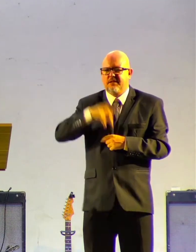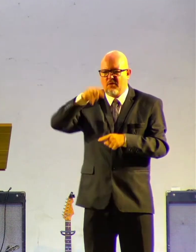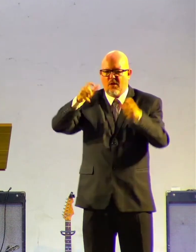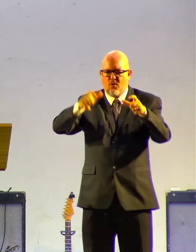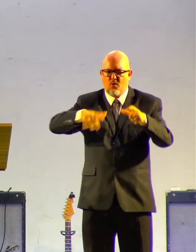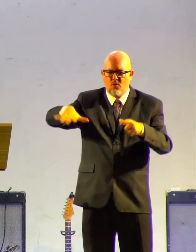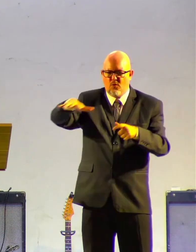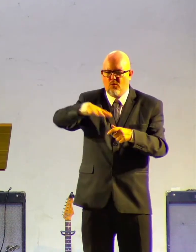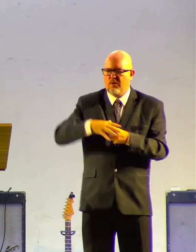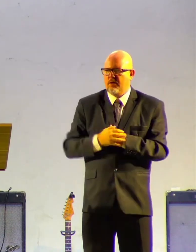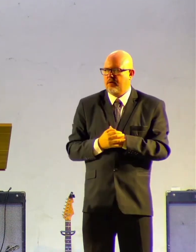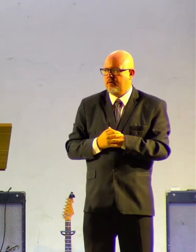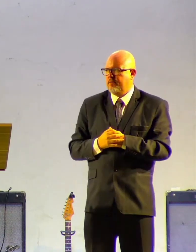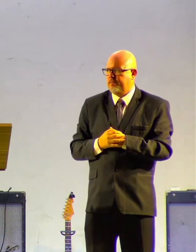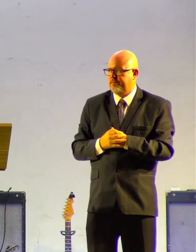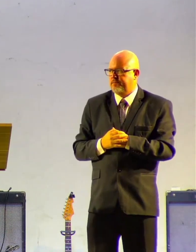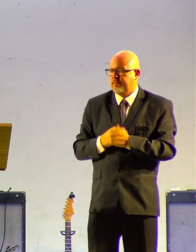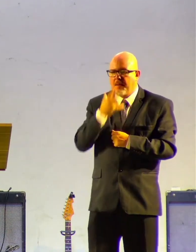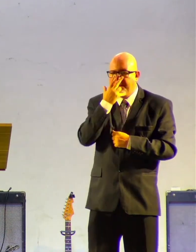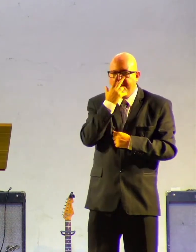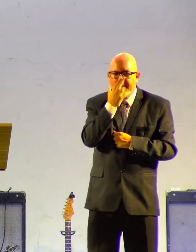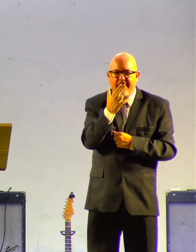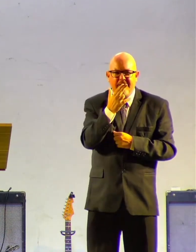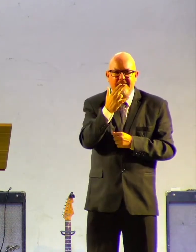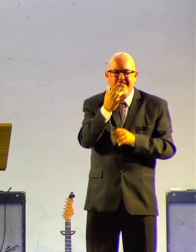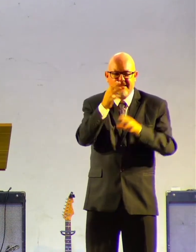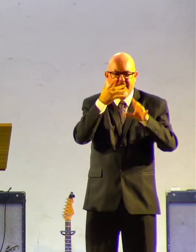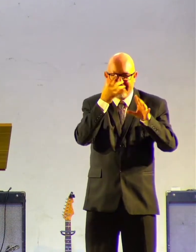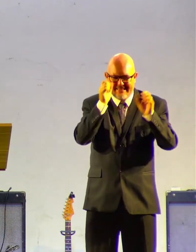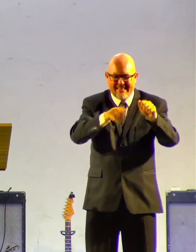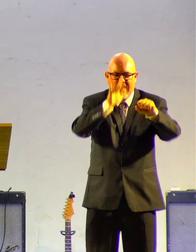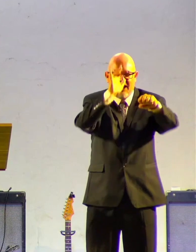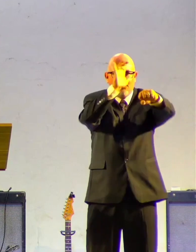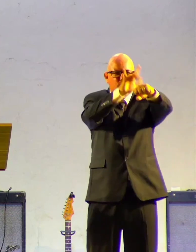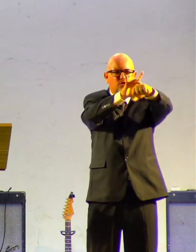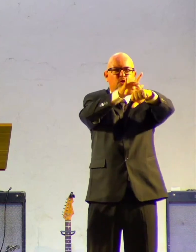lugar. Parecia que você podia palpar Deus,